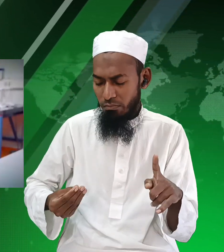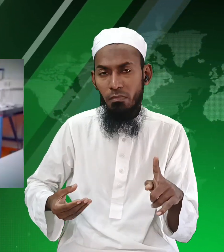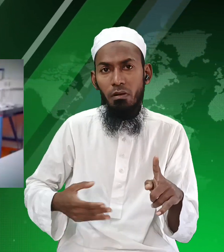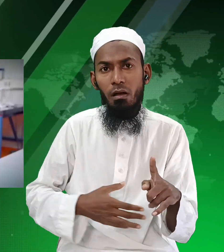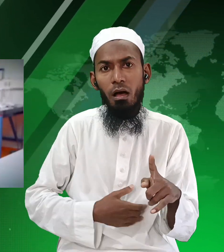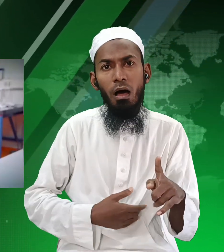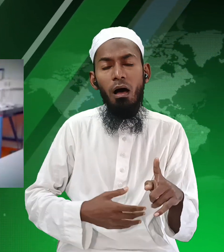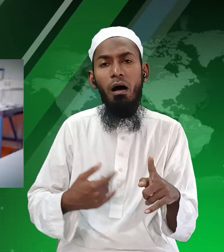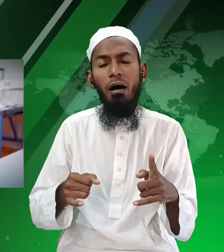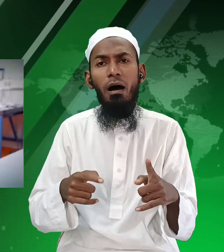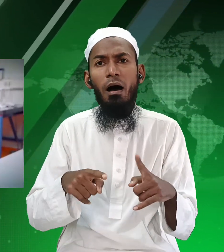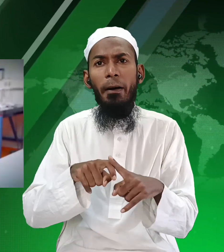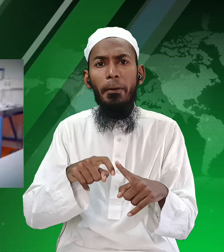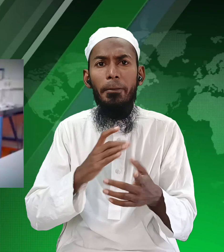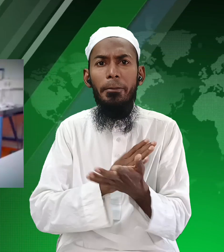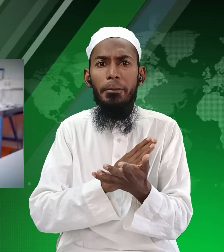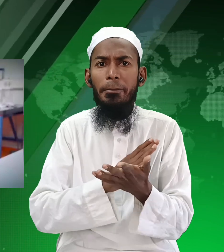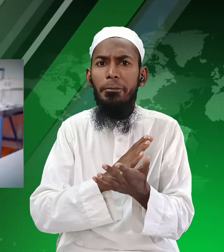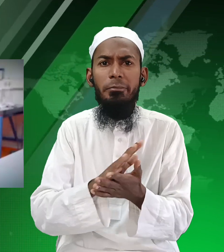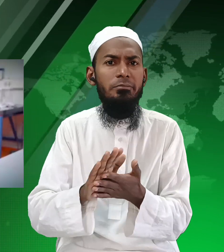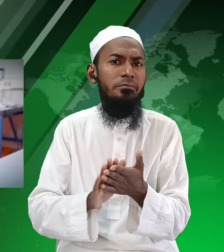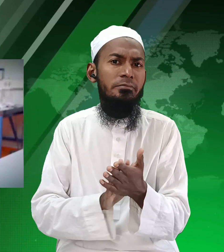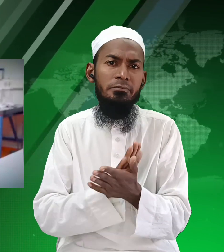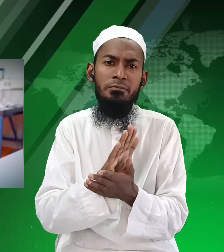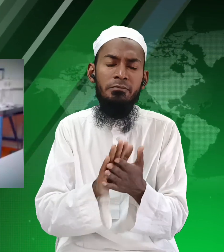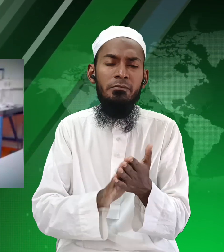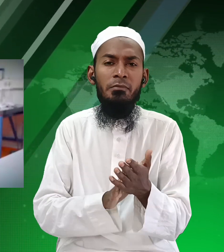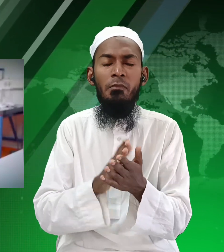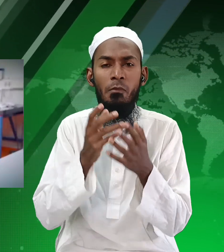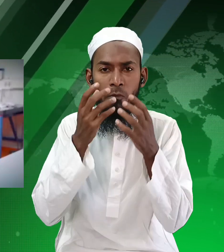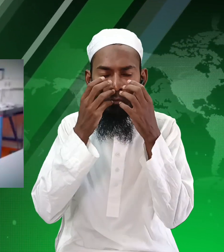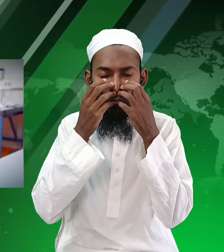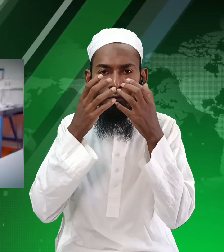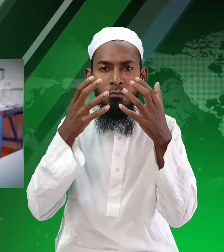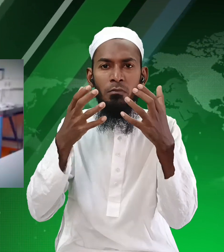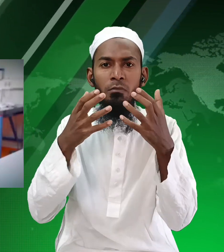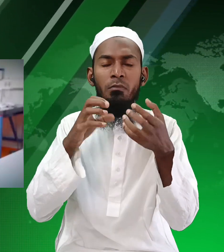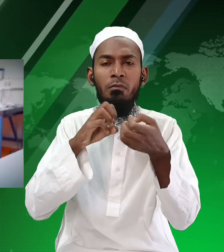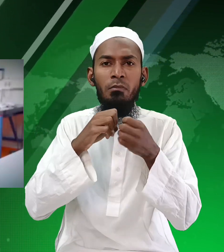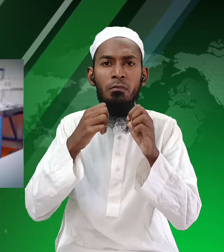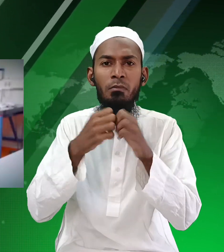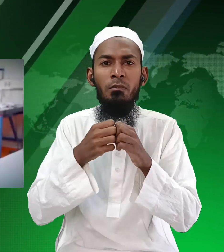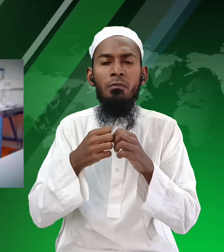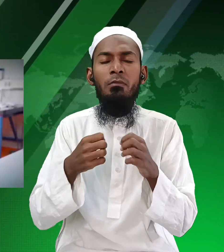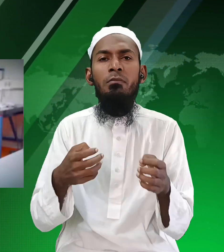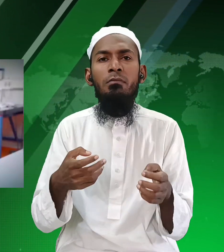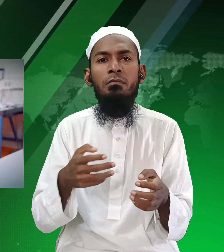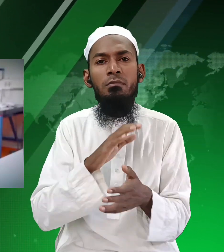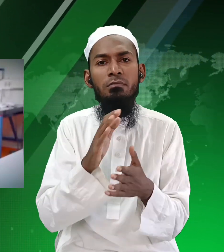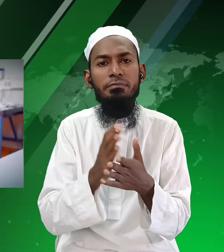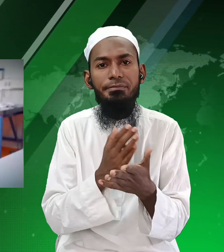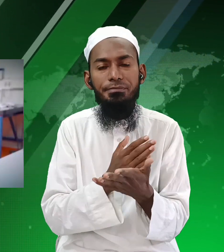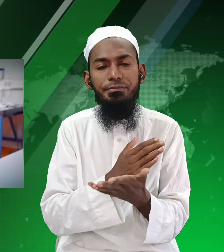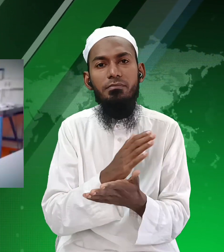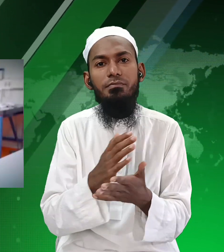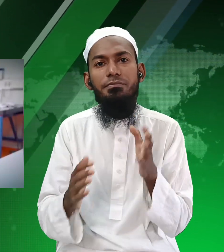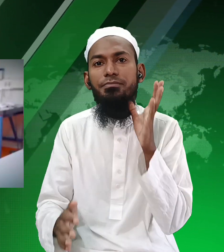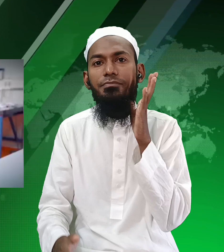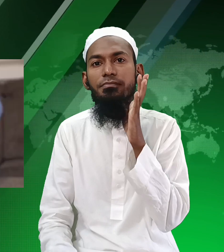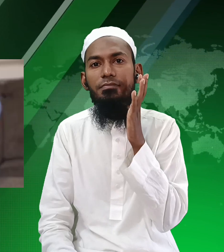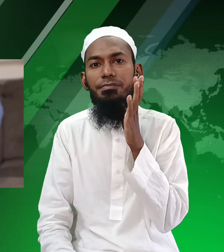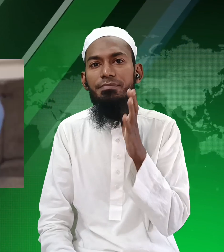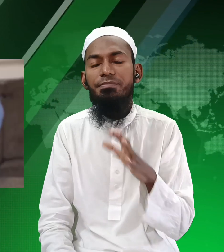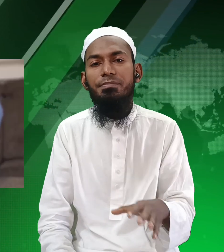পানি সরাতে পারছে না বা বের করে দিতে পারছে না। তখন দেখা যাবে শরীরে পানি জমতে শুরু করবে। তো তখন আপনার এই চোখের নিচের এই